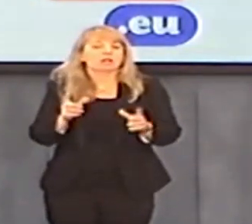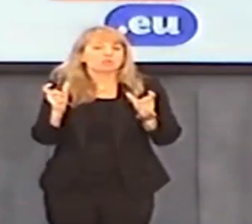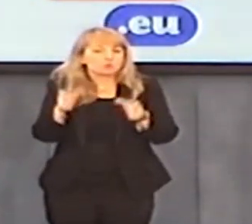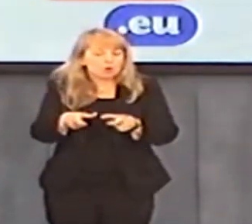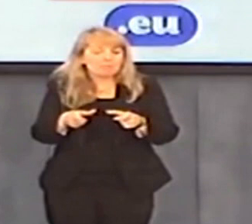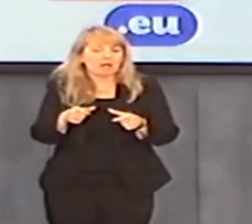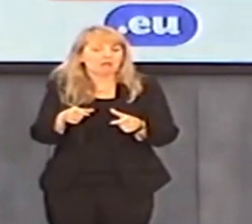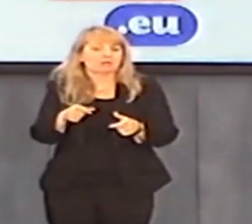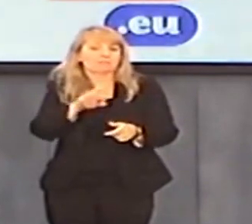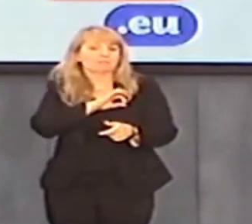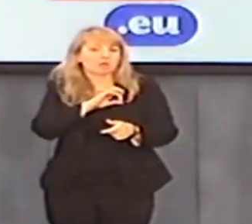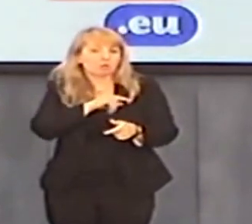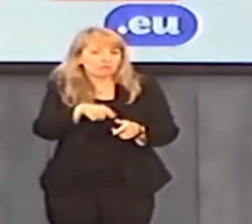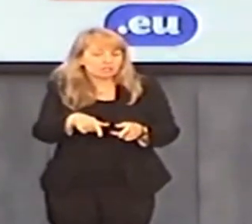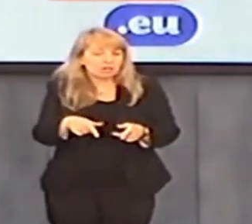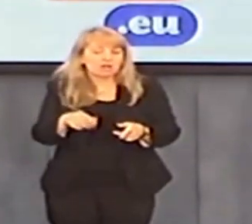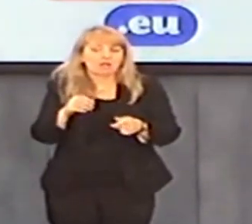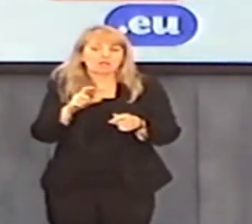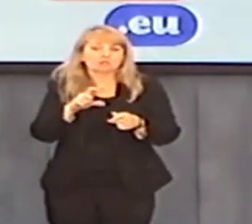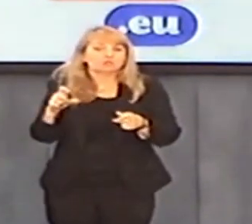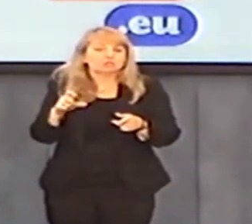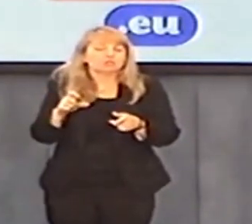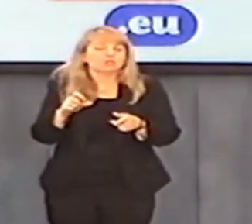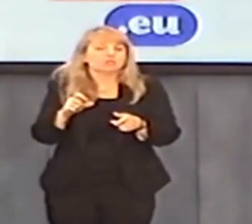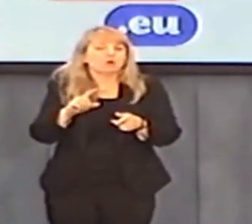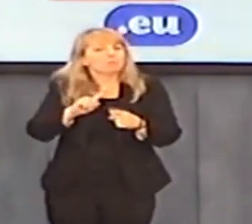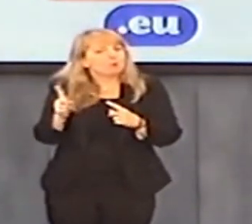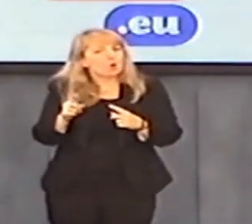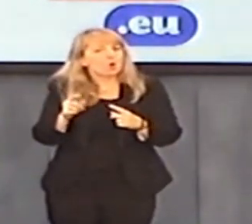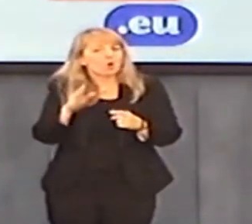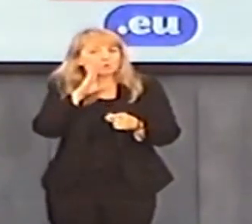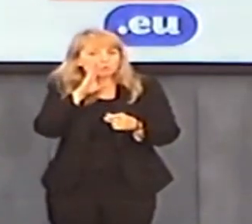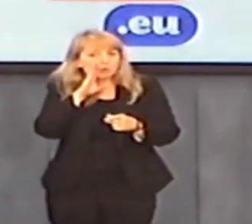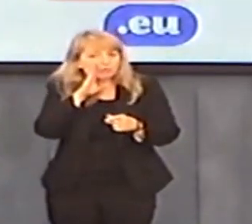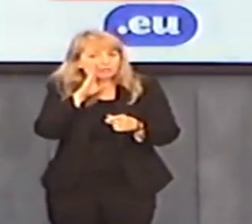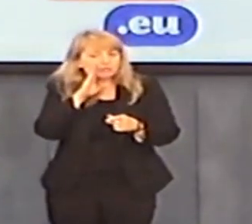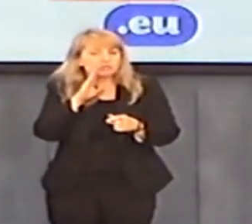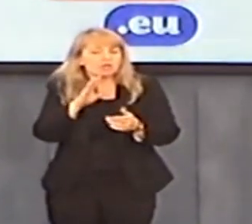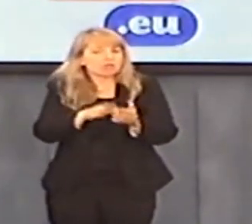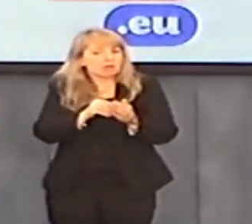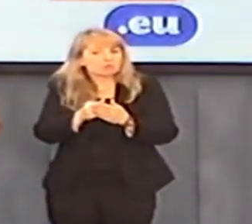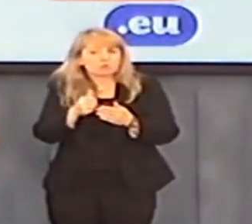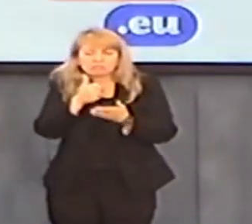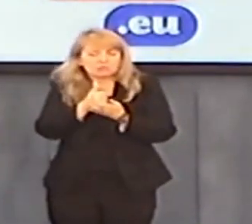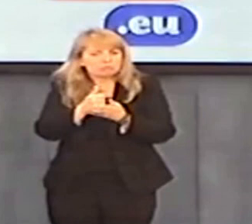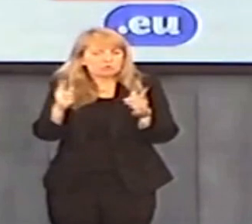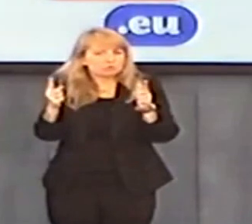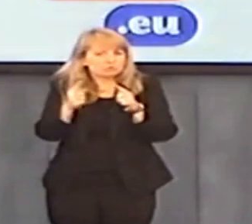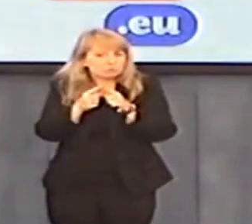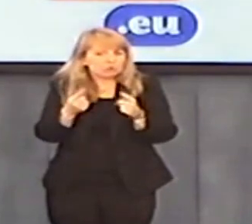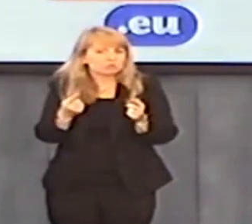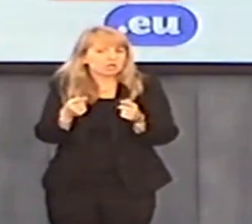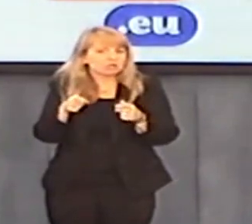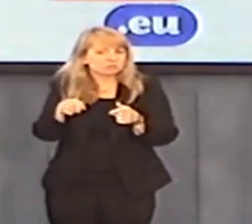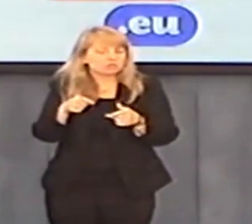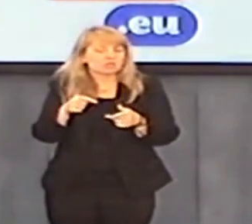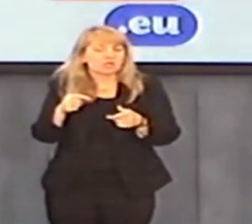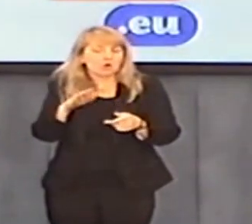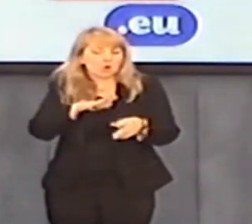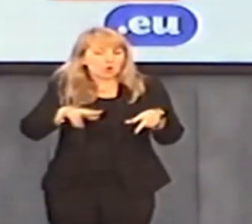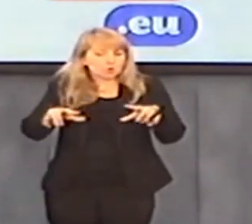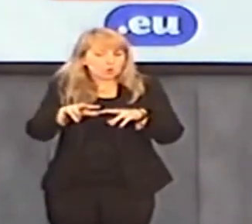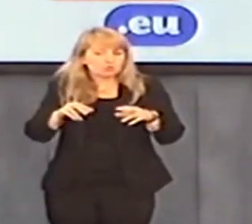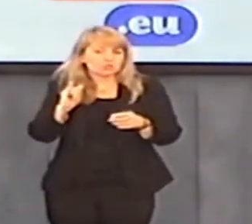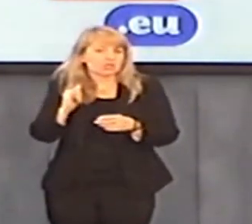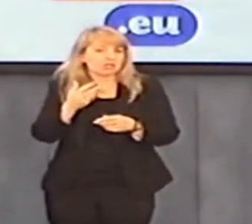schwytanie i karanie pedofili, to czy po spowiedzi nie spotkaliby się z takim wiernym, czy przy okazji kolędy, czy przy innej okazji,